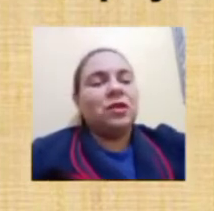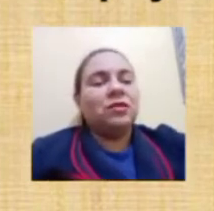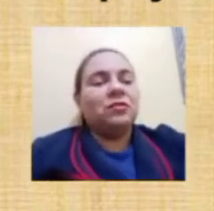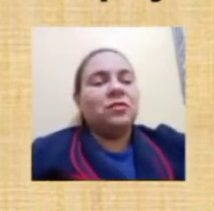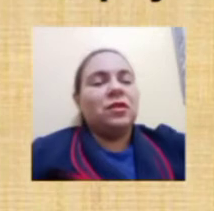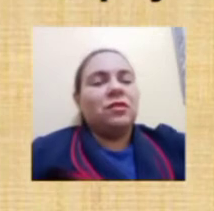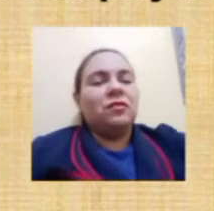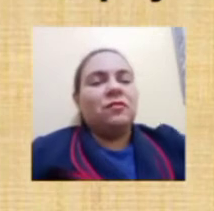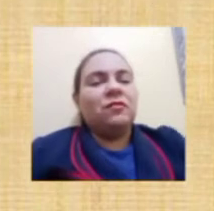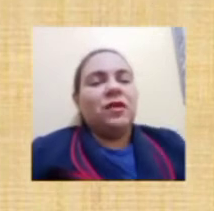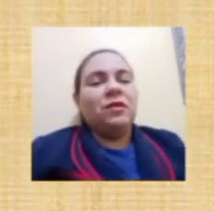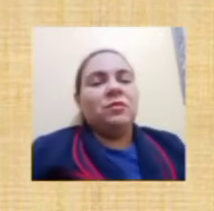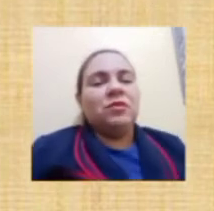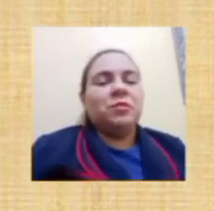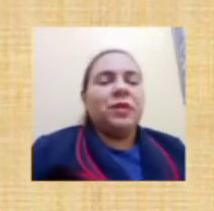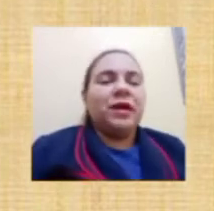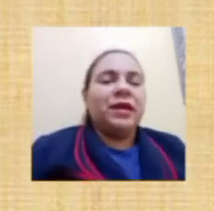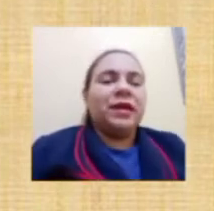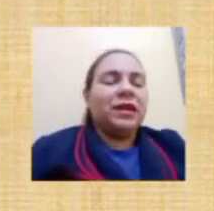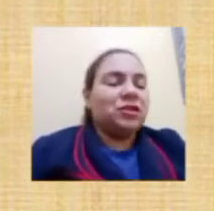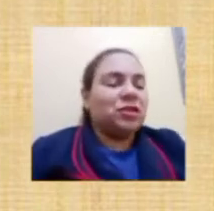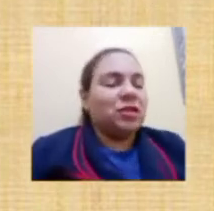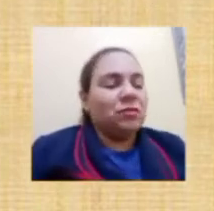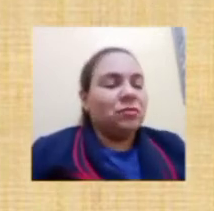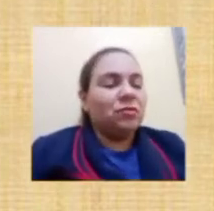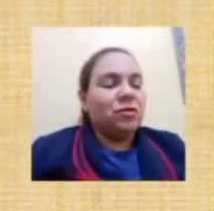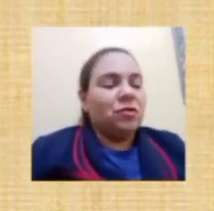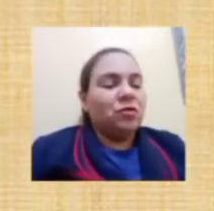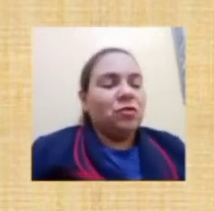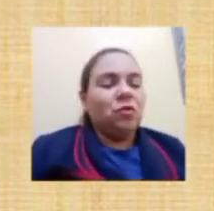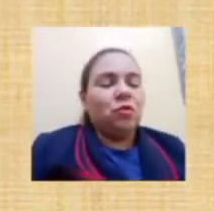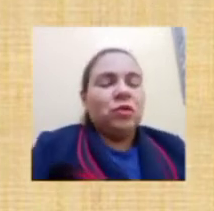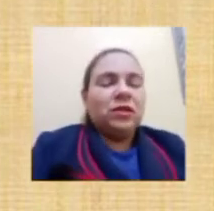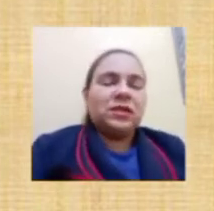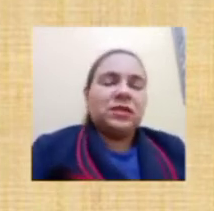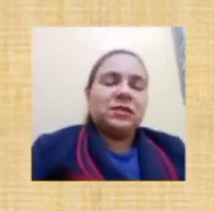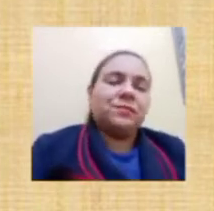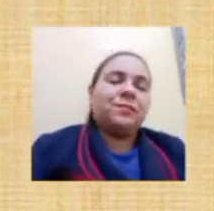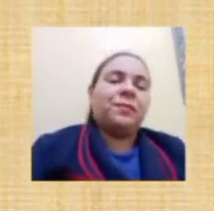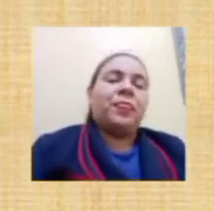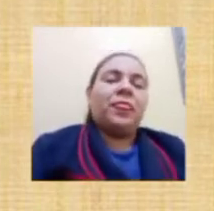Menos 7 graus Celsius. É isso aí!